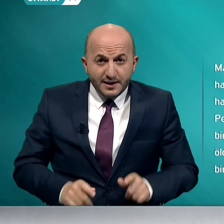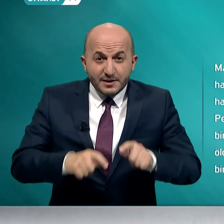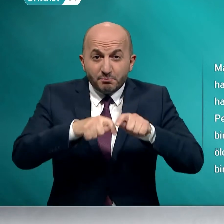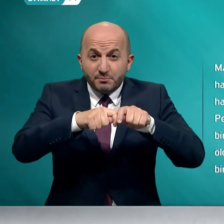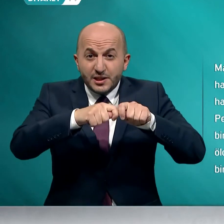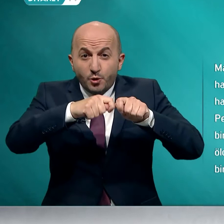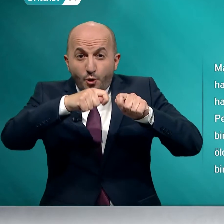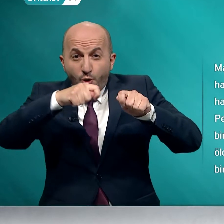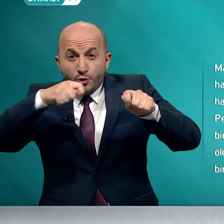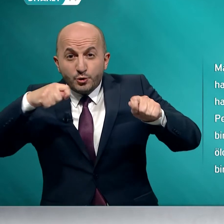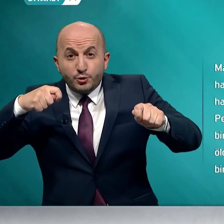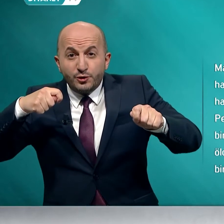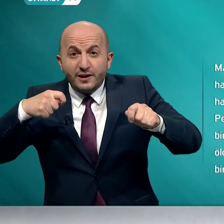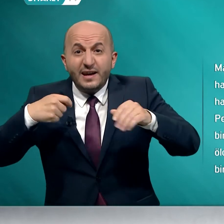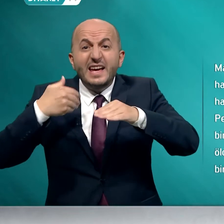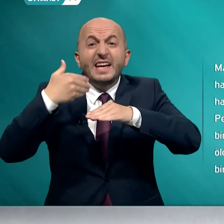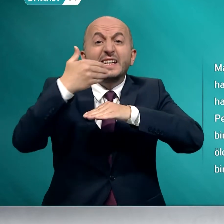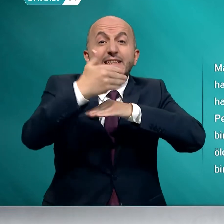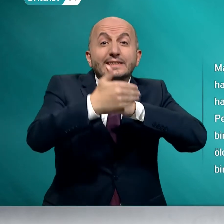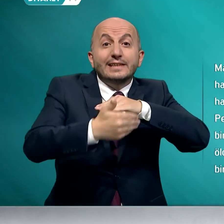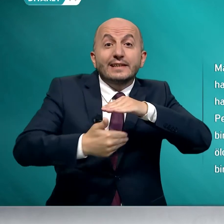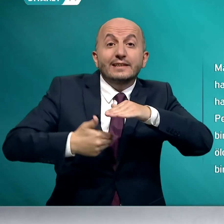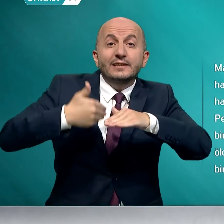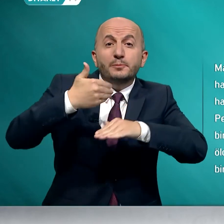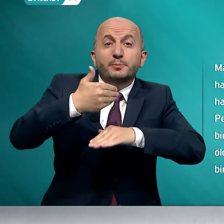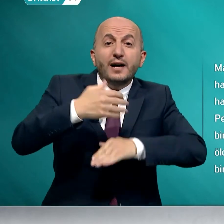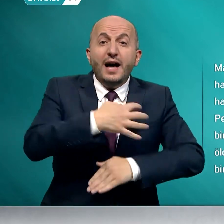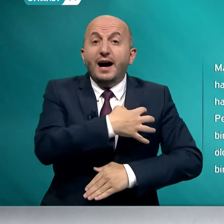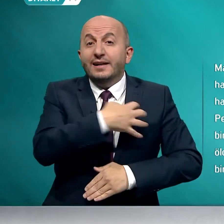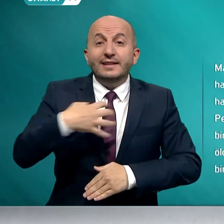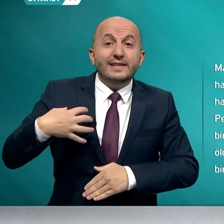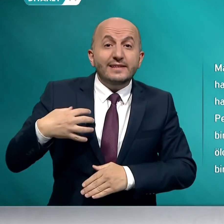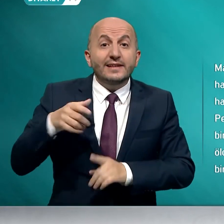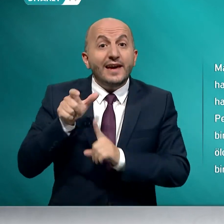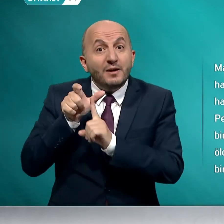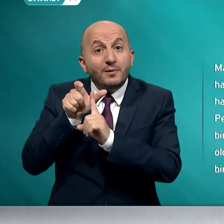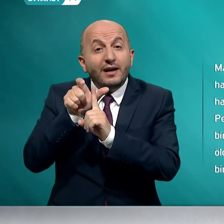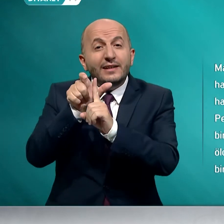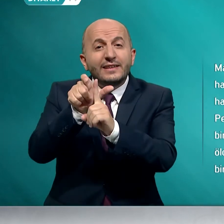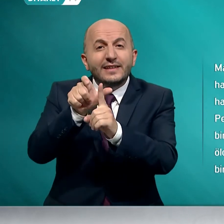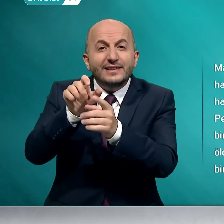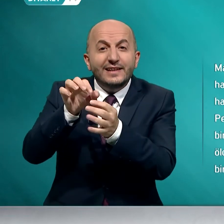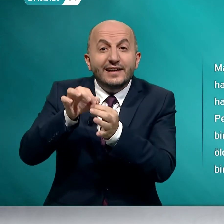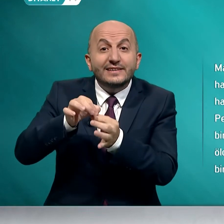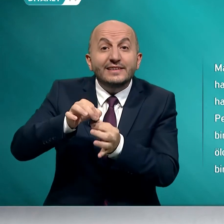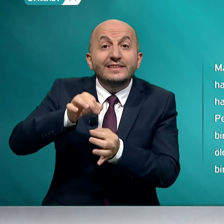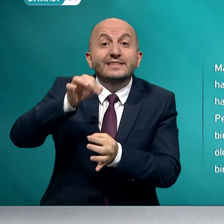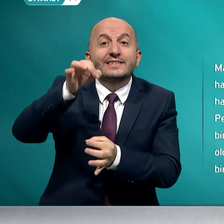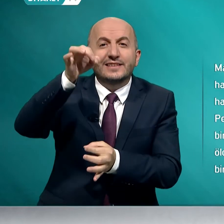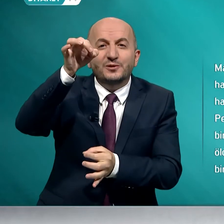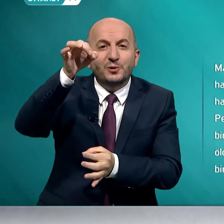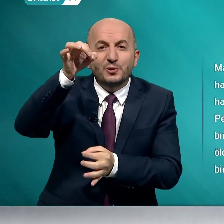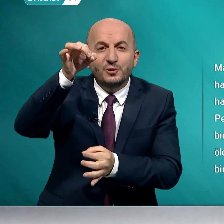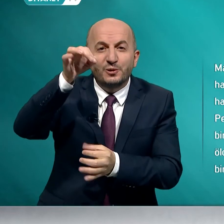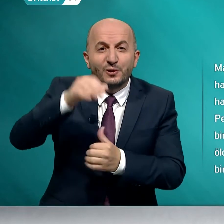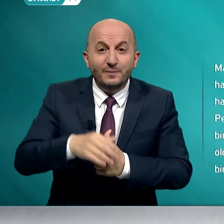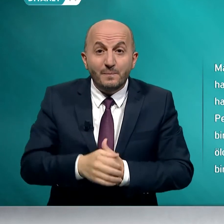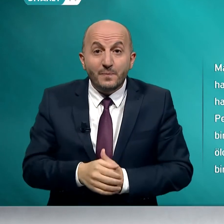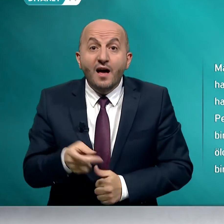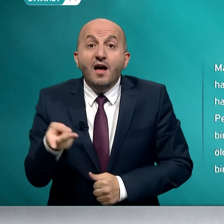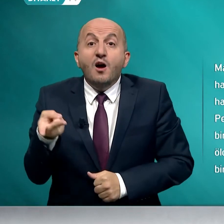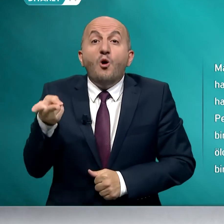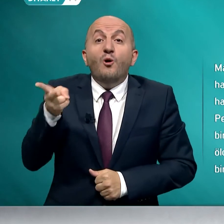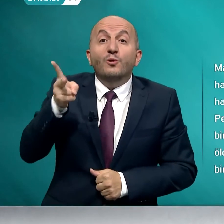Doğduğunda bir örtüye sarılıp annesine emanet edilen insanoğlu,